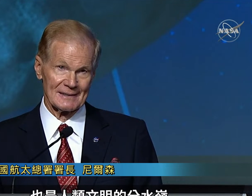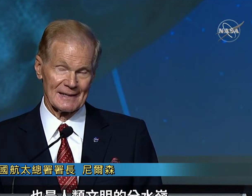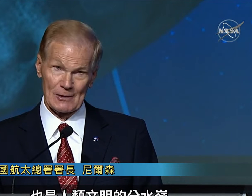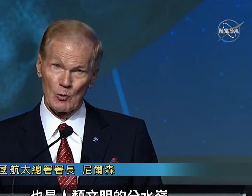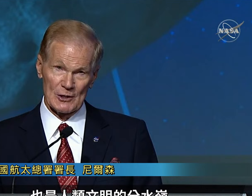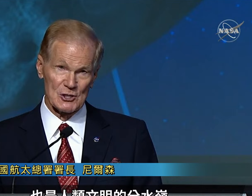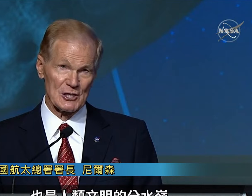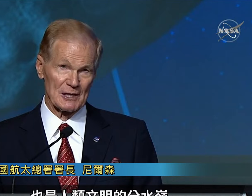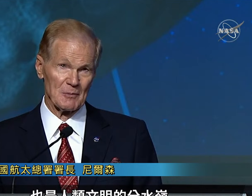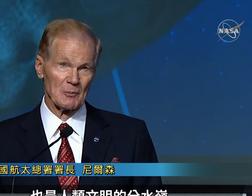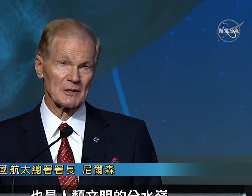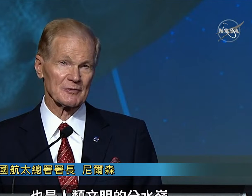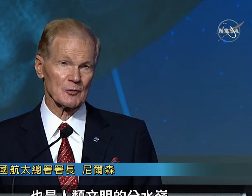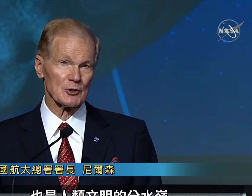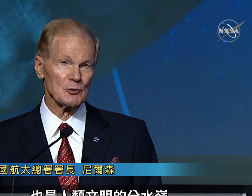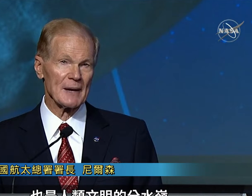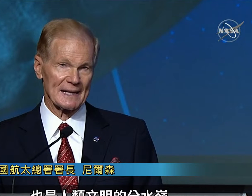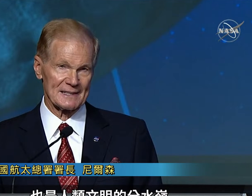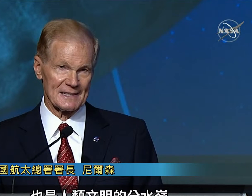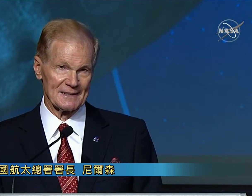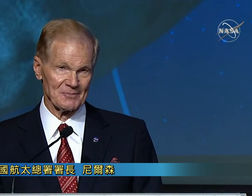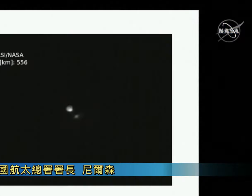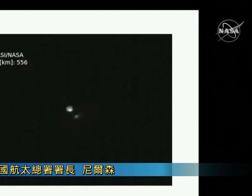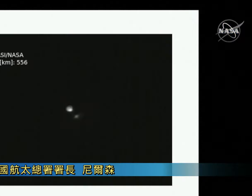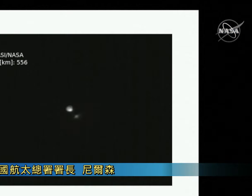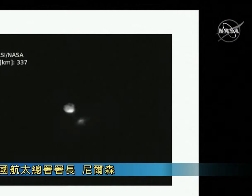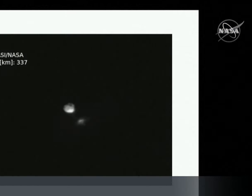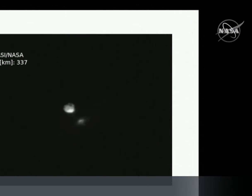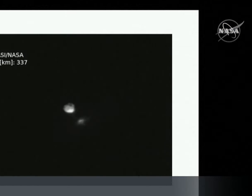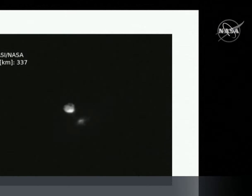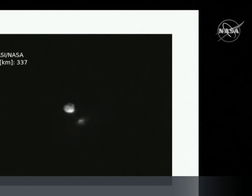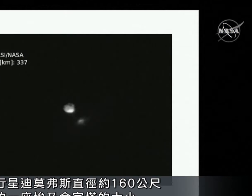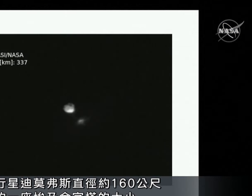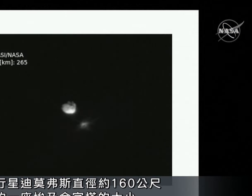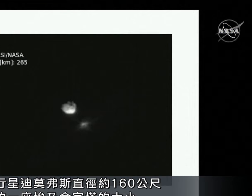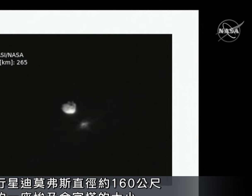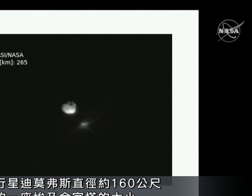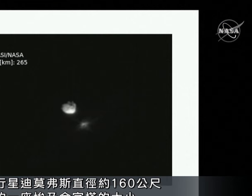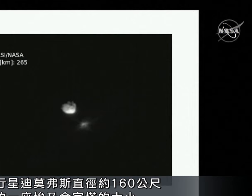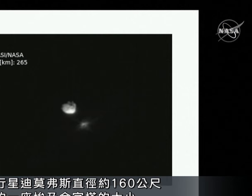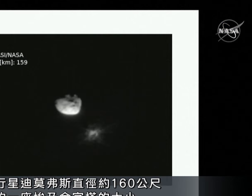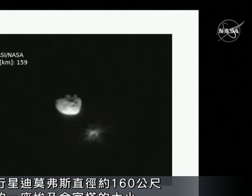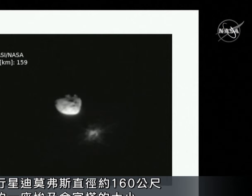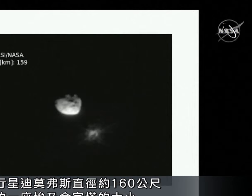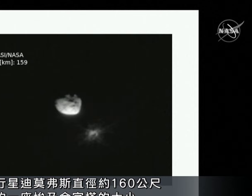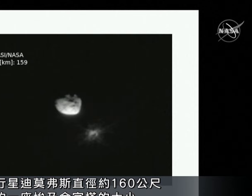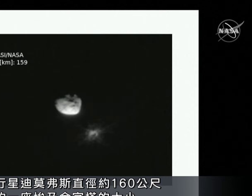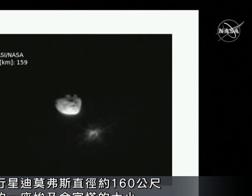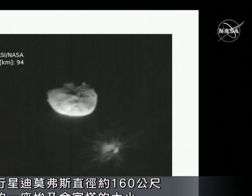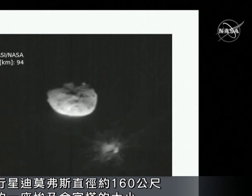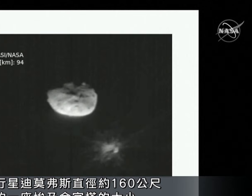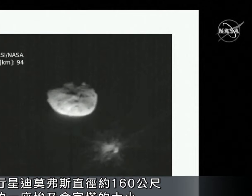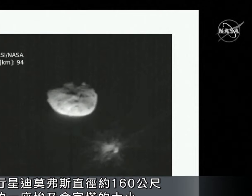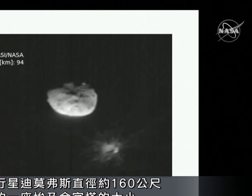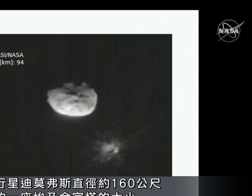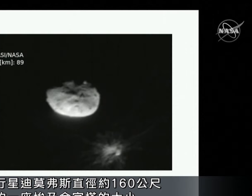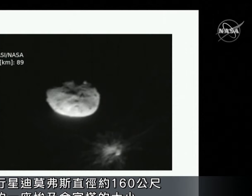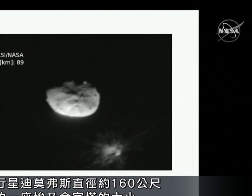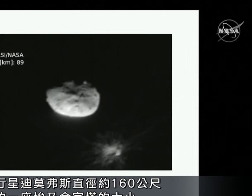and a watershed moment for humanity. 小行星迪莫佛斯直径约160公尺，大约一座埃及金字塔的大